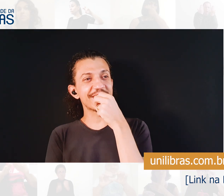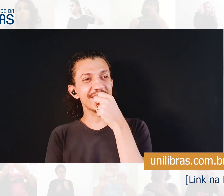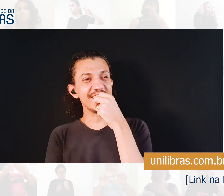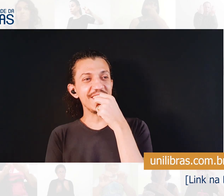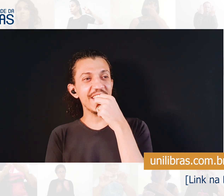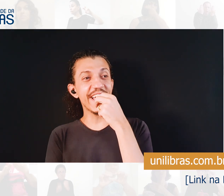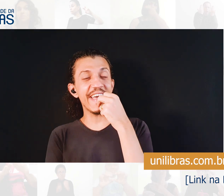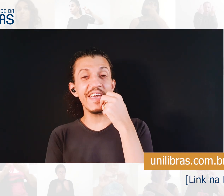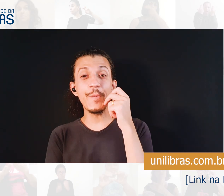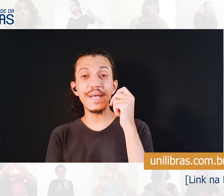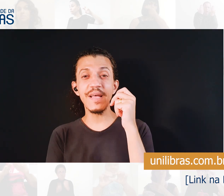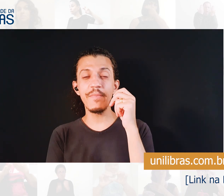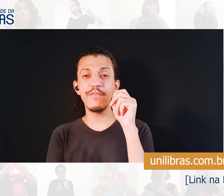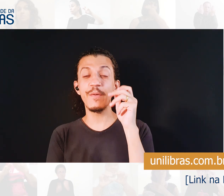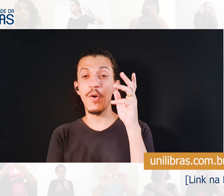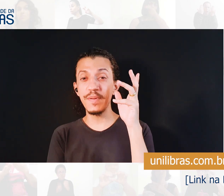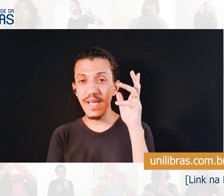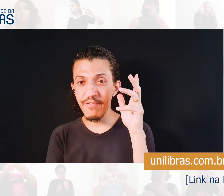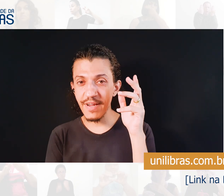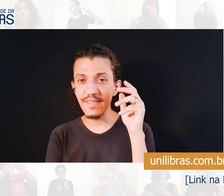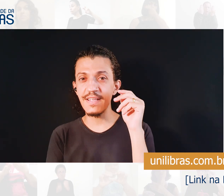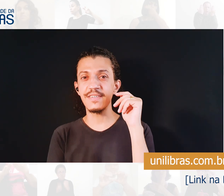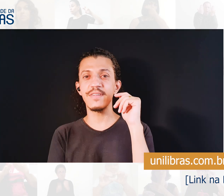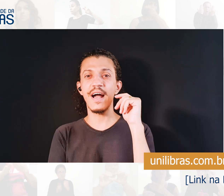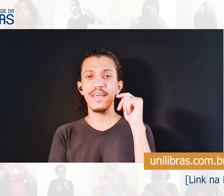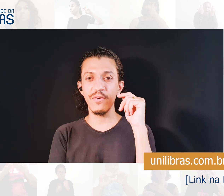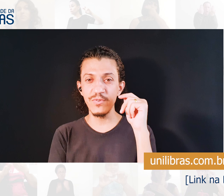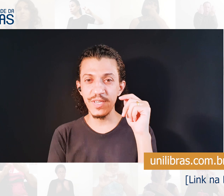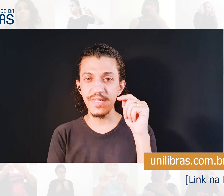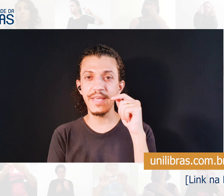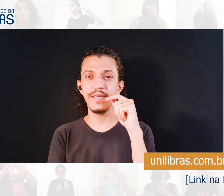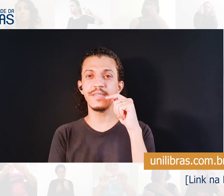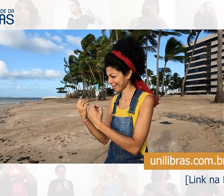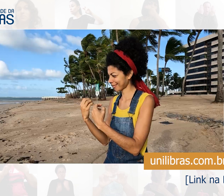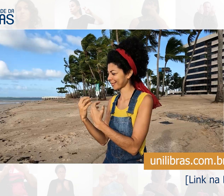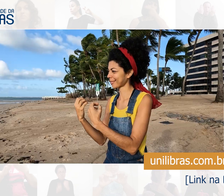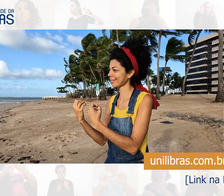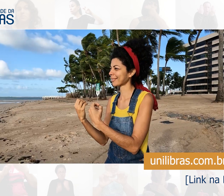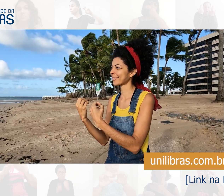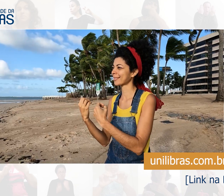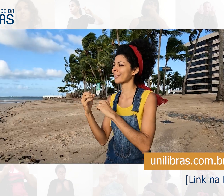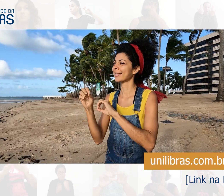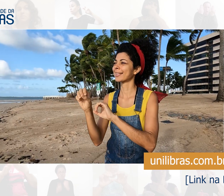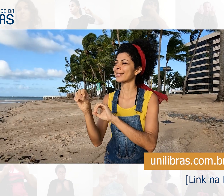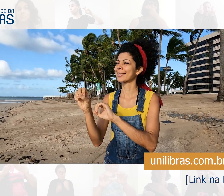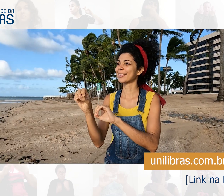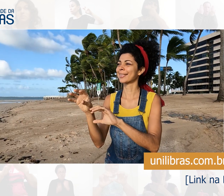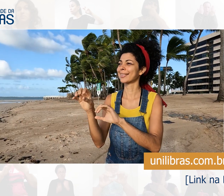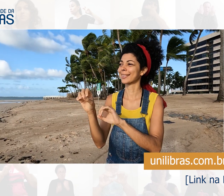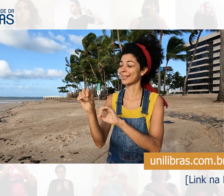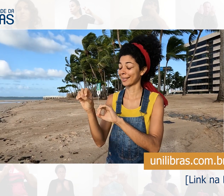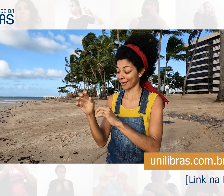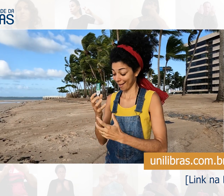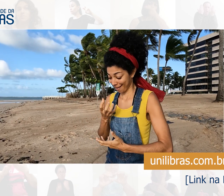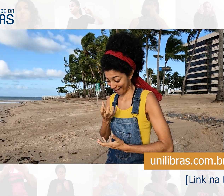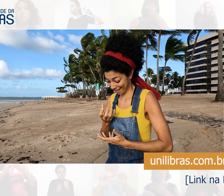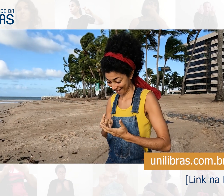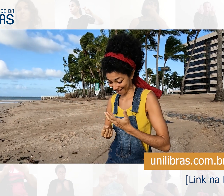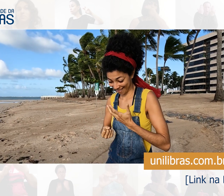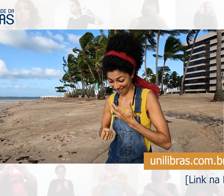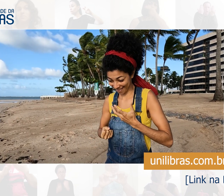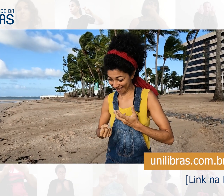assim. E aí eu percebi, fui observando a sinalização da Raquel nos dias seguintes, e eu percebi, a sinalização dela estava mais clara